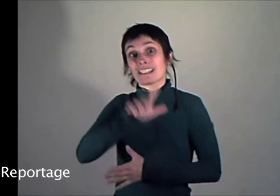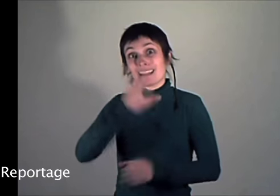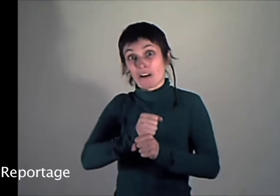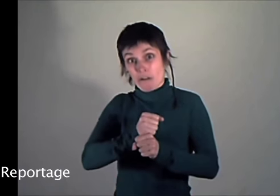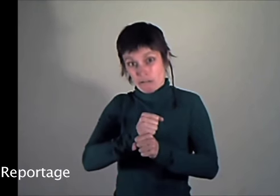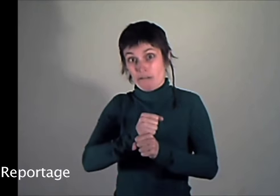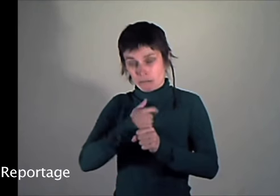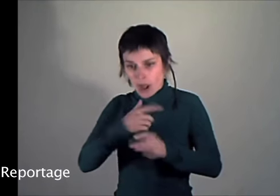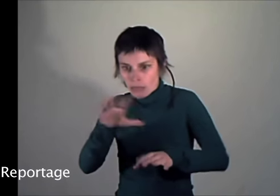a pris beaucoup de temps.